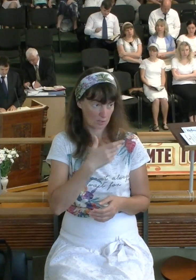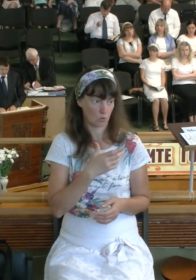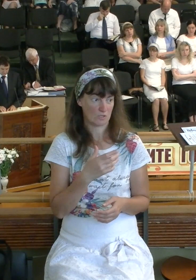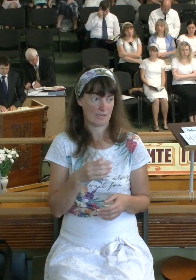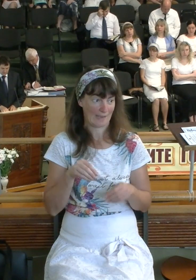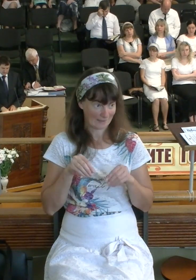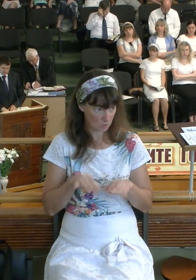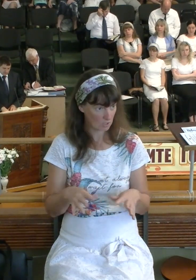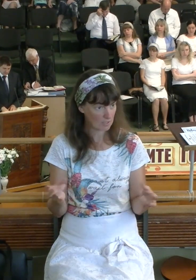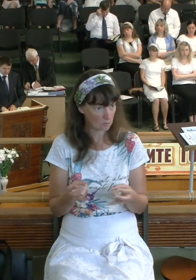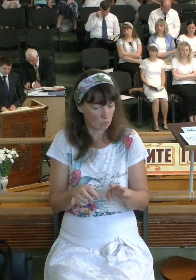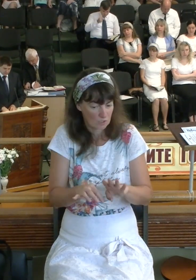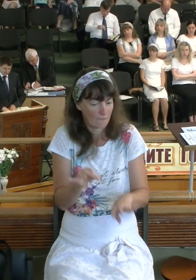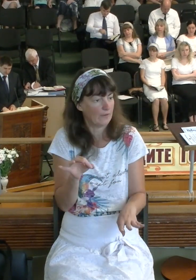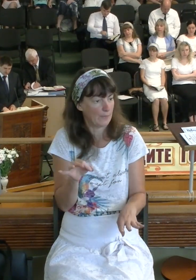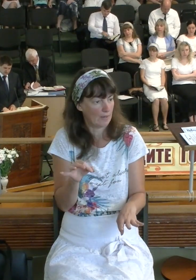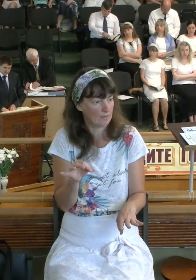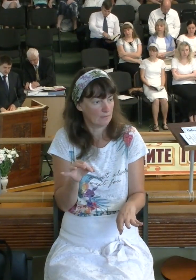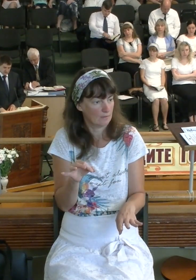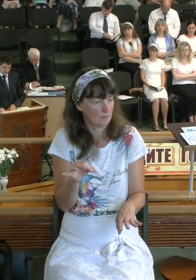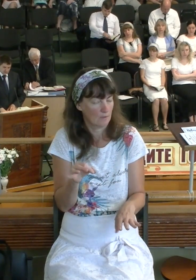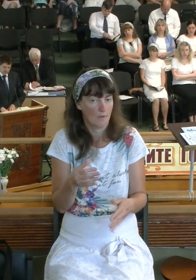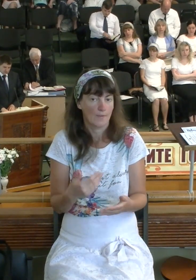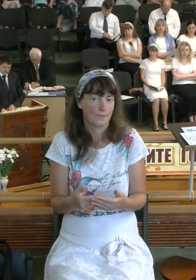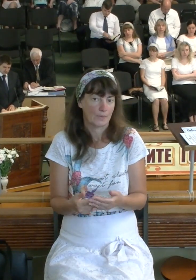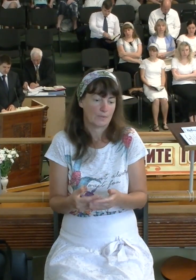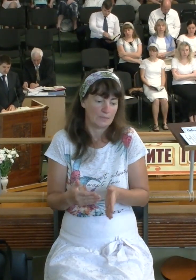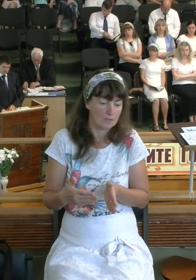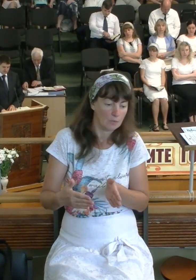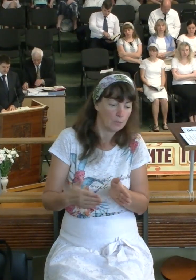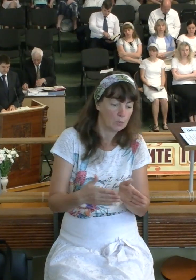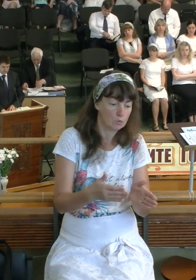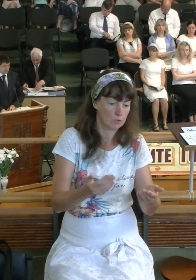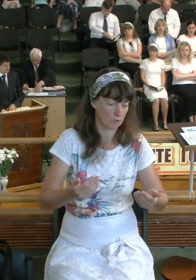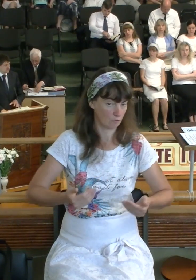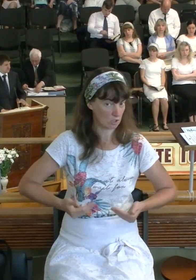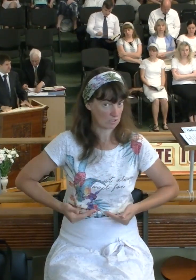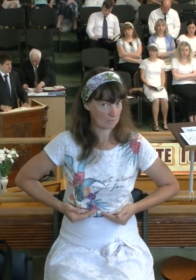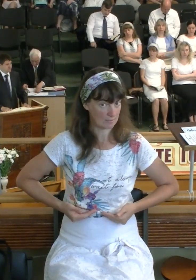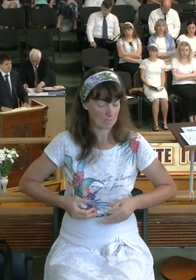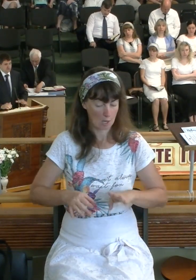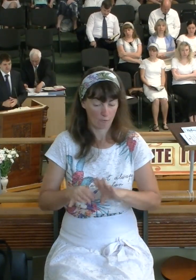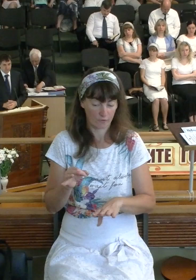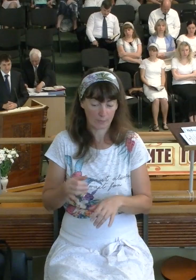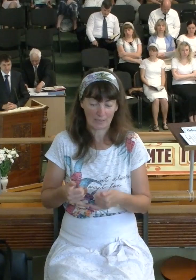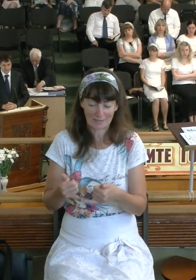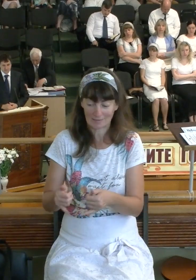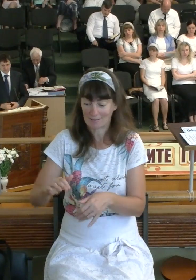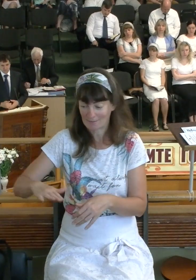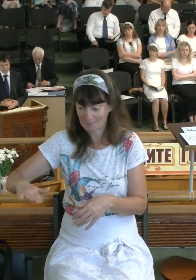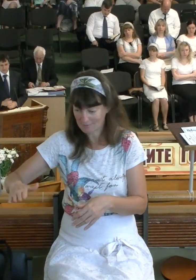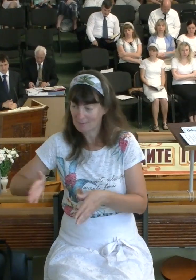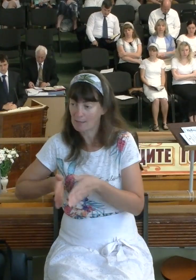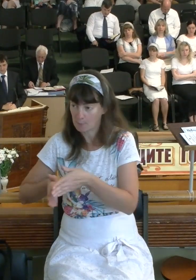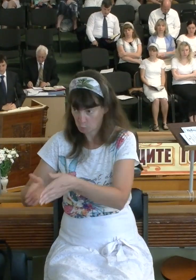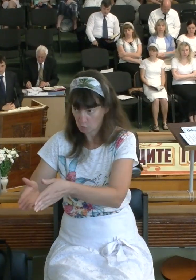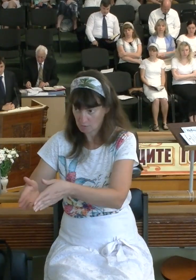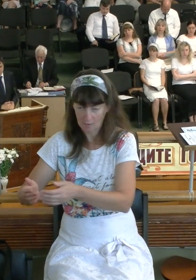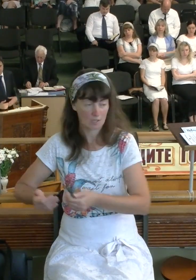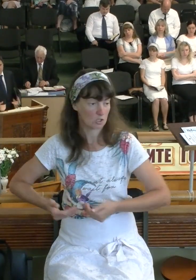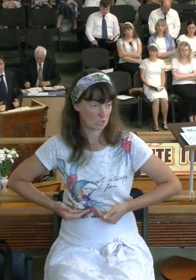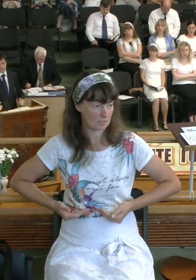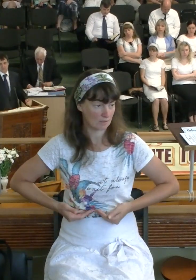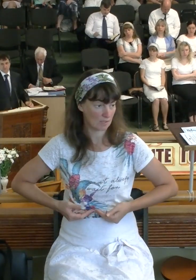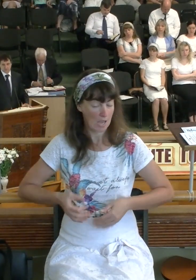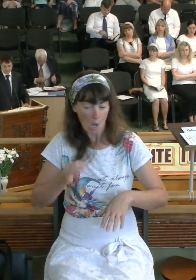оказываемся, нам нужно выбирать какой-то путь в жизни, нам нужно помогать выбрать нашим детям правильный путь в жизни, нам нужно подсказать